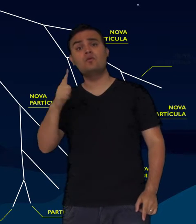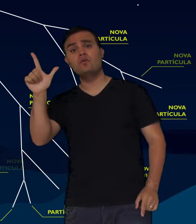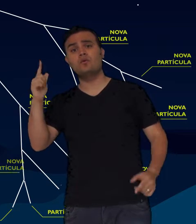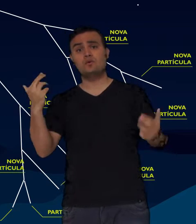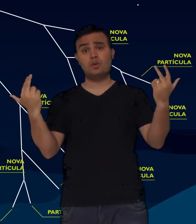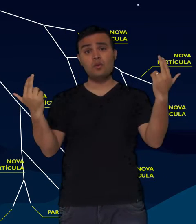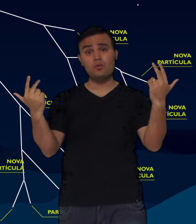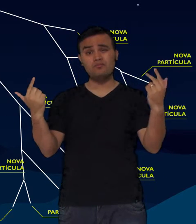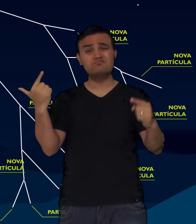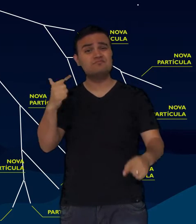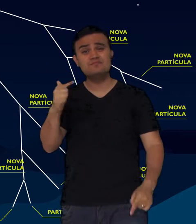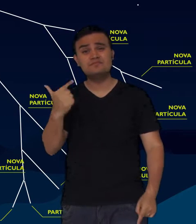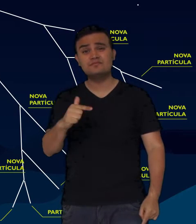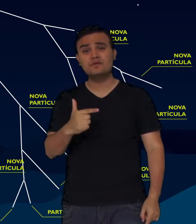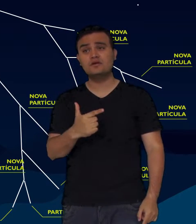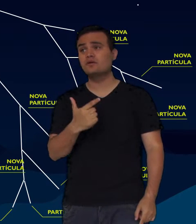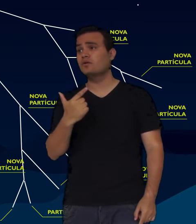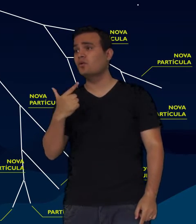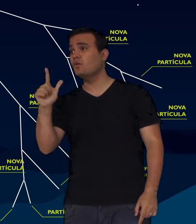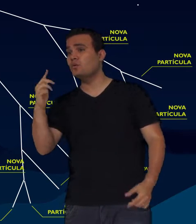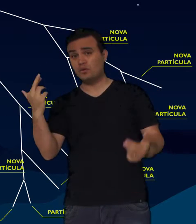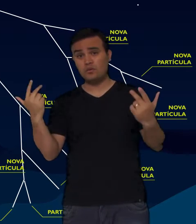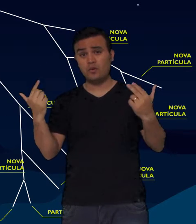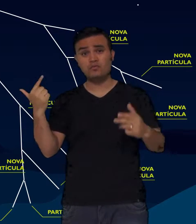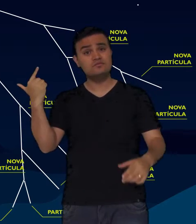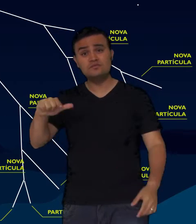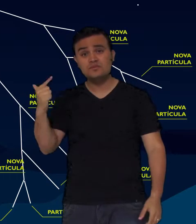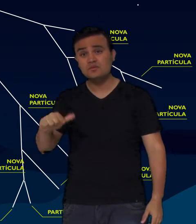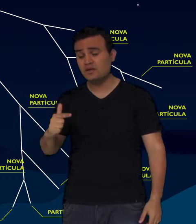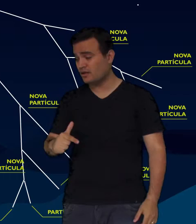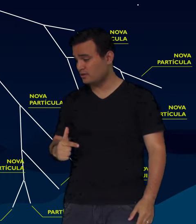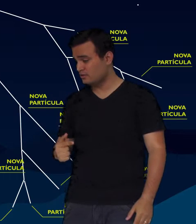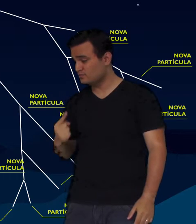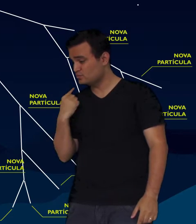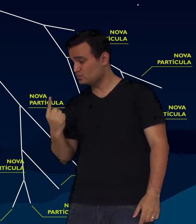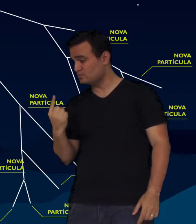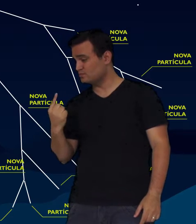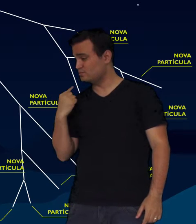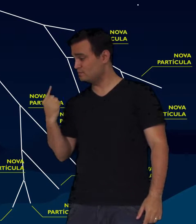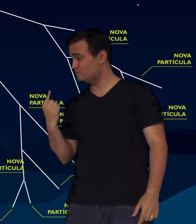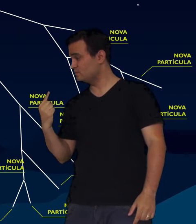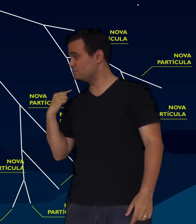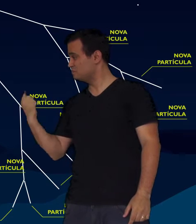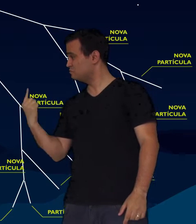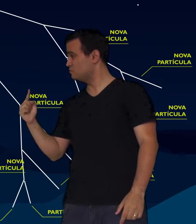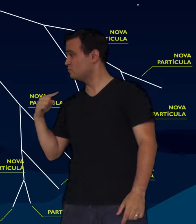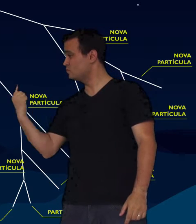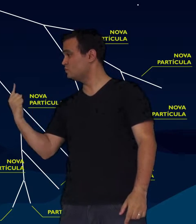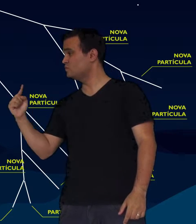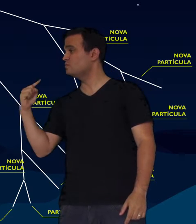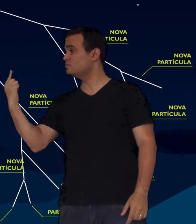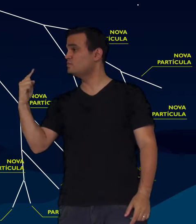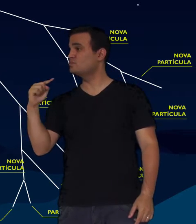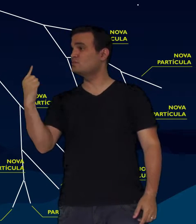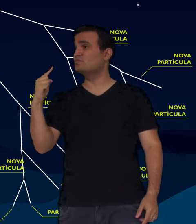desses estudos, outras novas partículas foram descobertas, e todas sendo definidas como